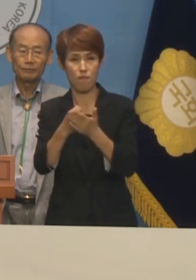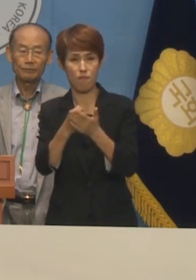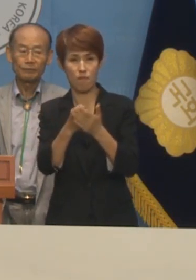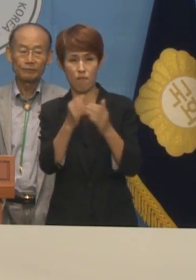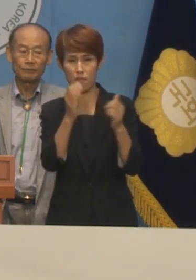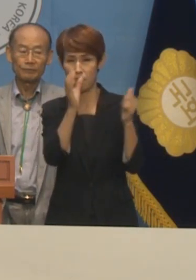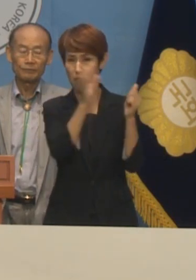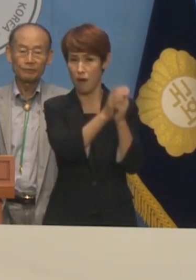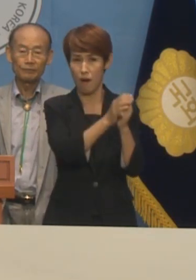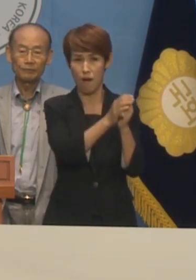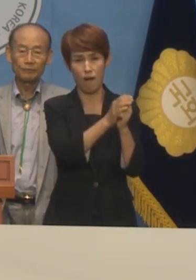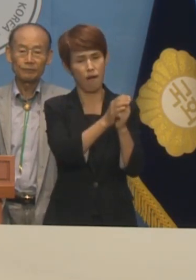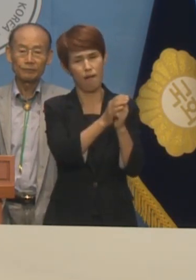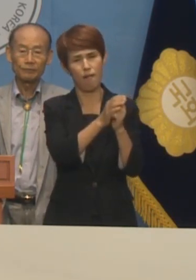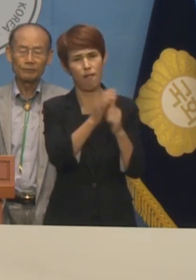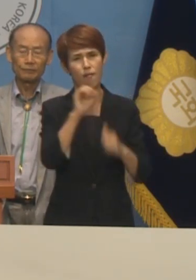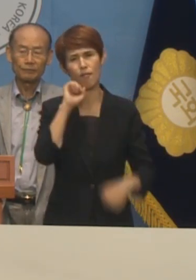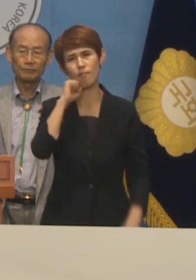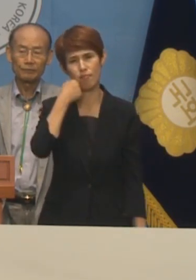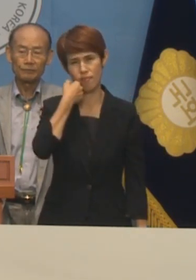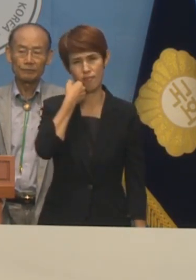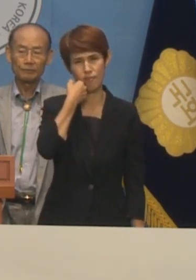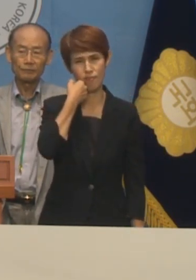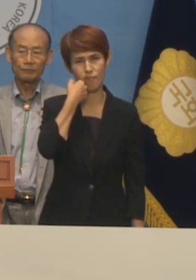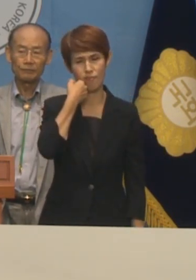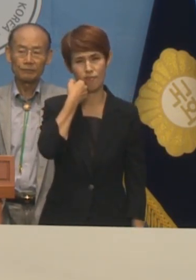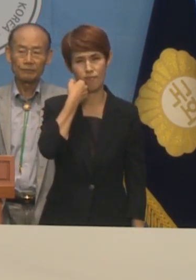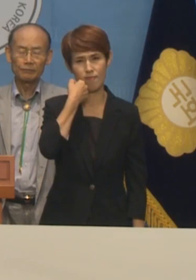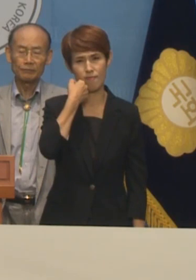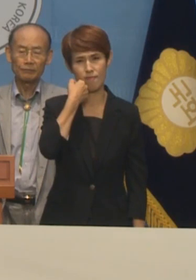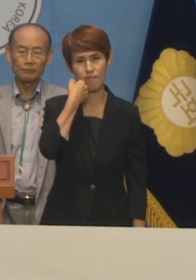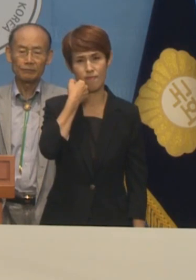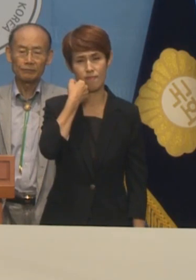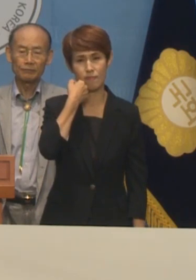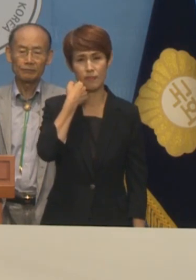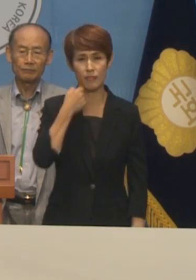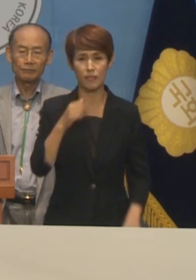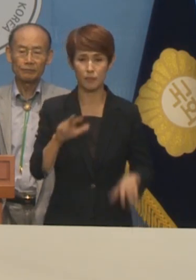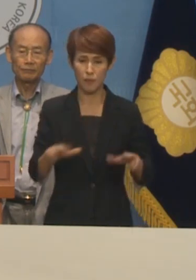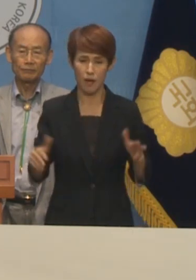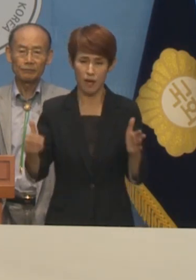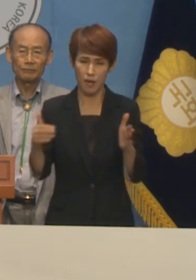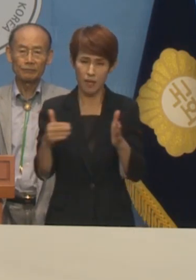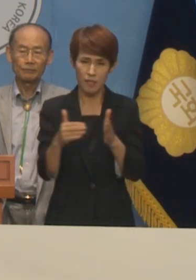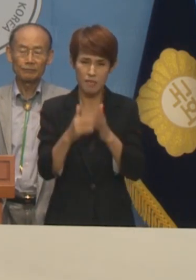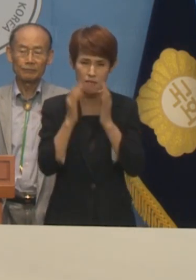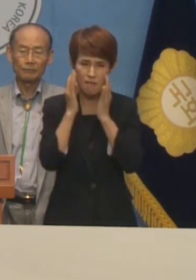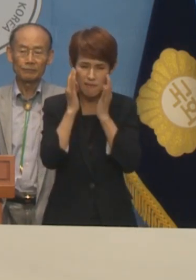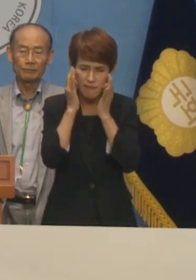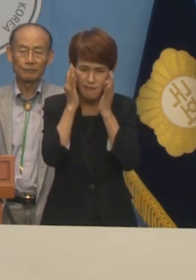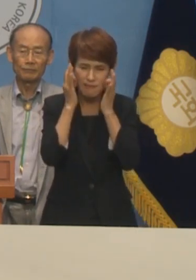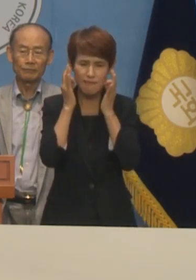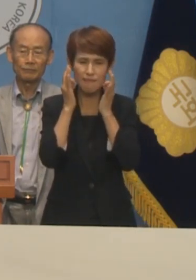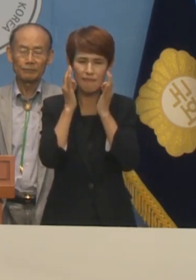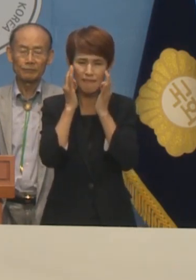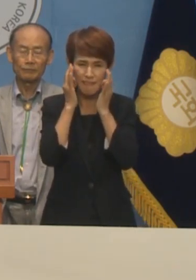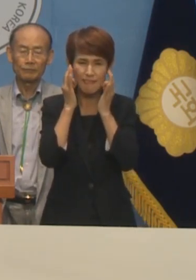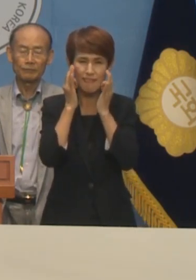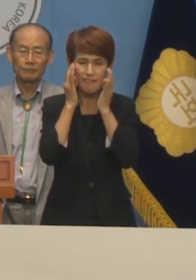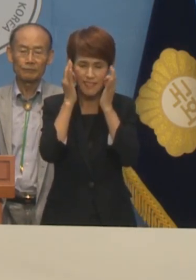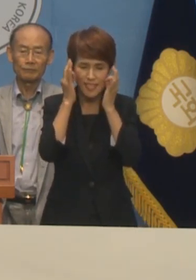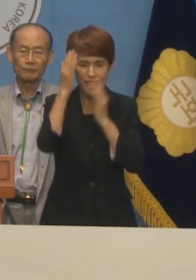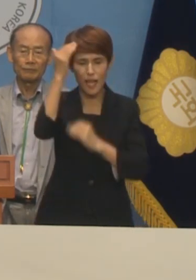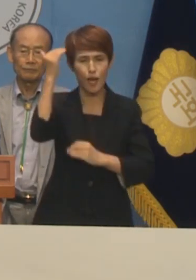현실을 보면서 다 맡길 수가 없다. 우리는 지금까지 우리가 쌓아온 이